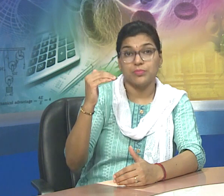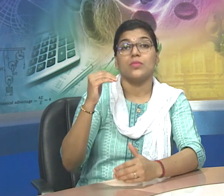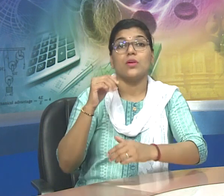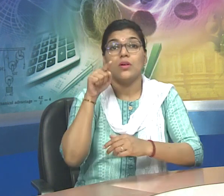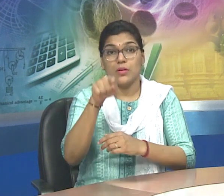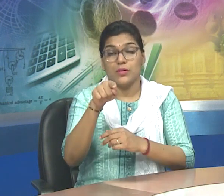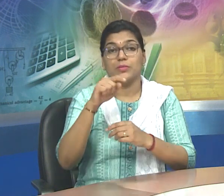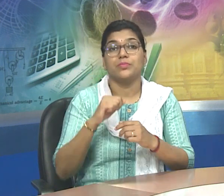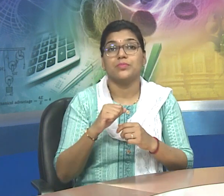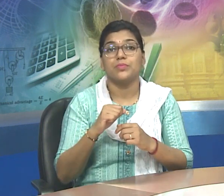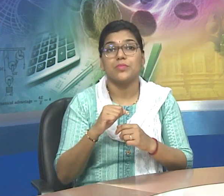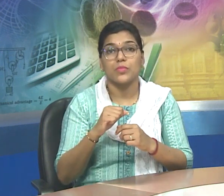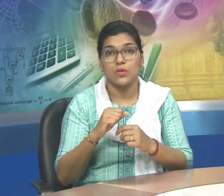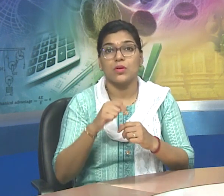जो अगला बिंदु है,